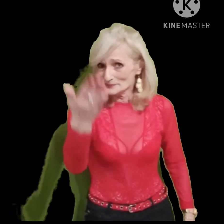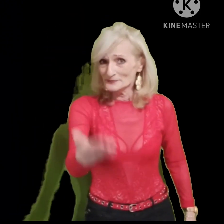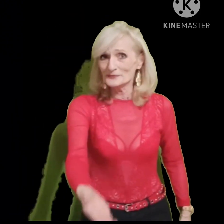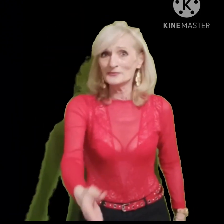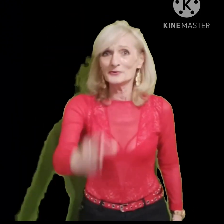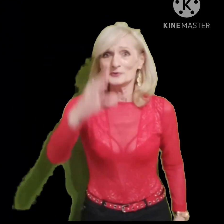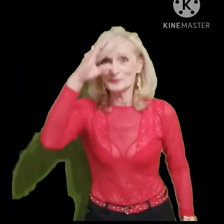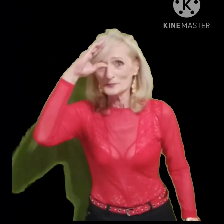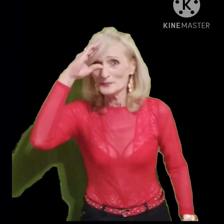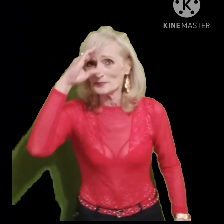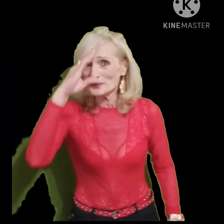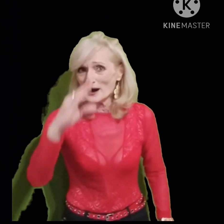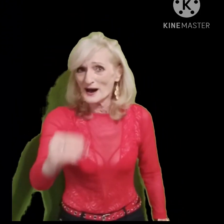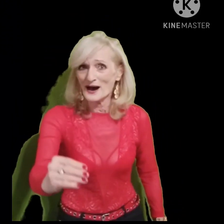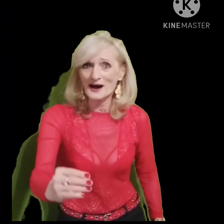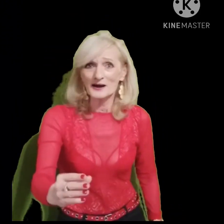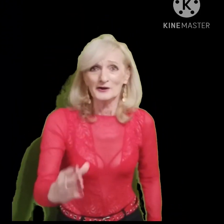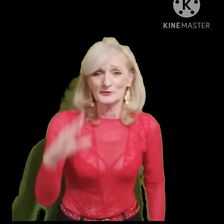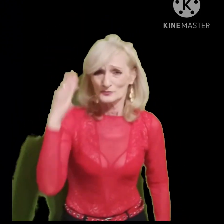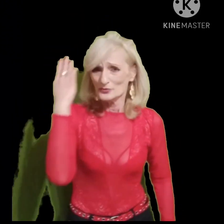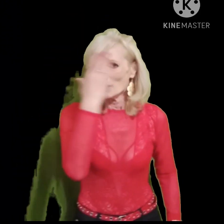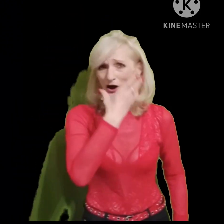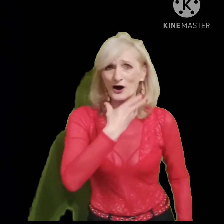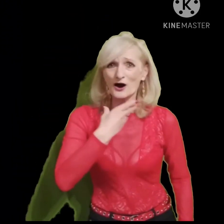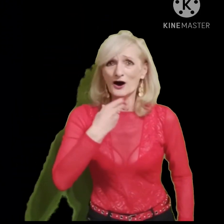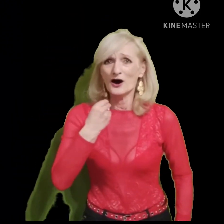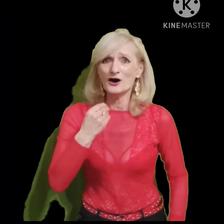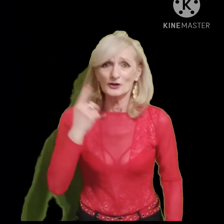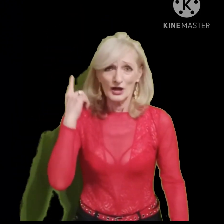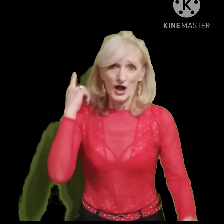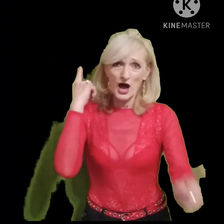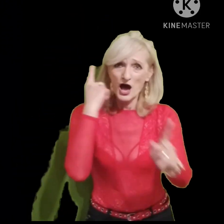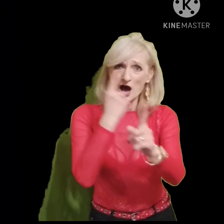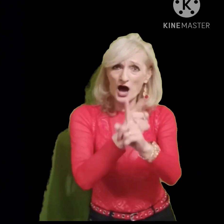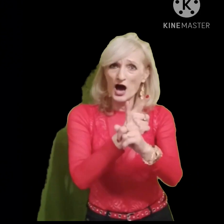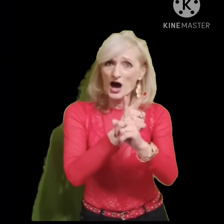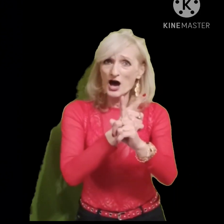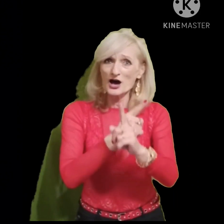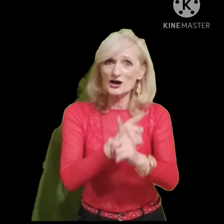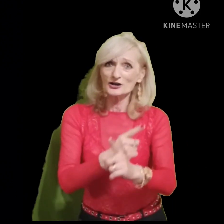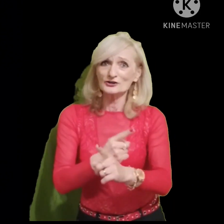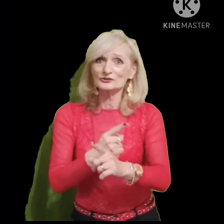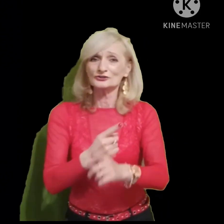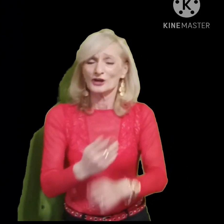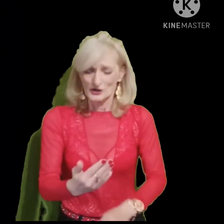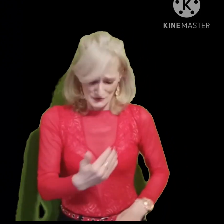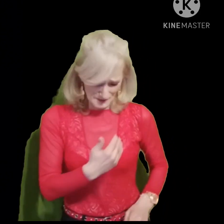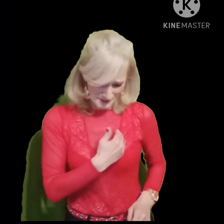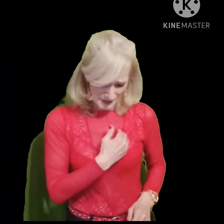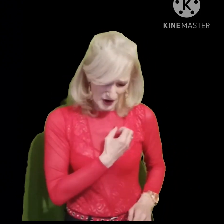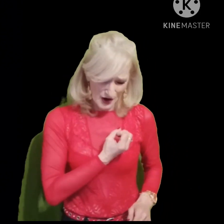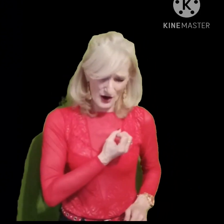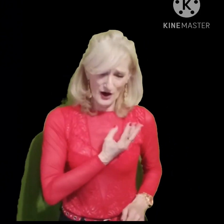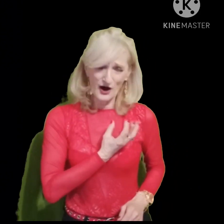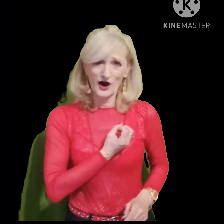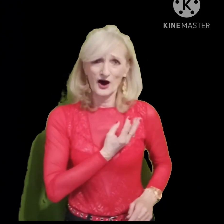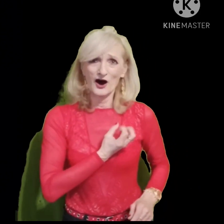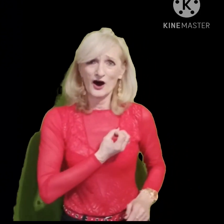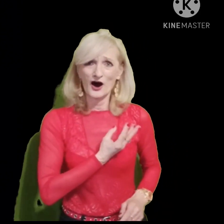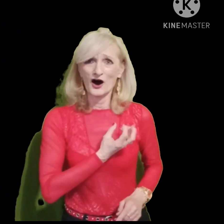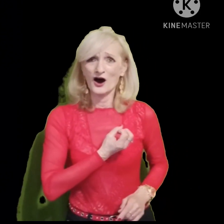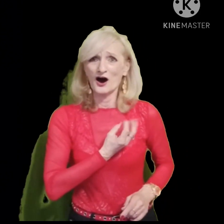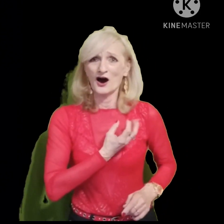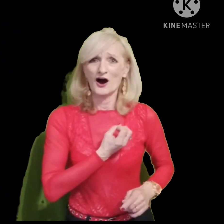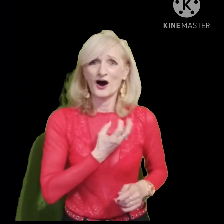یادم بود به لقم زده یه در طب را یادم بود خدا